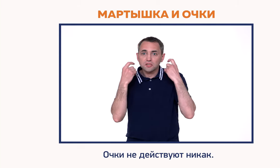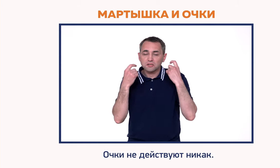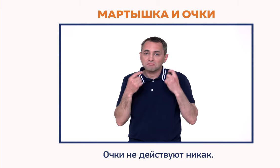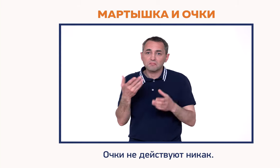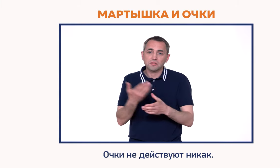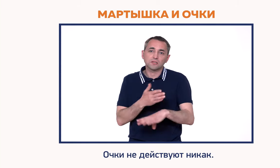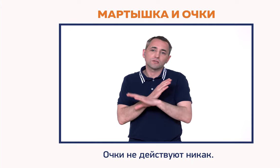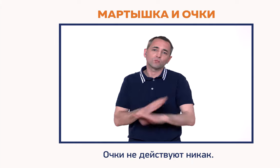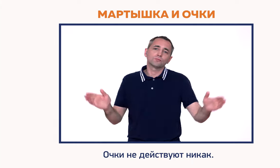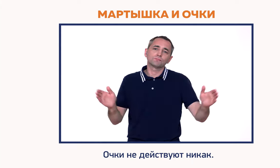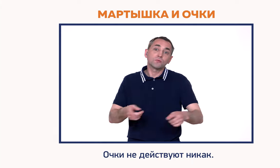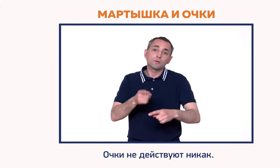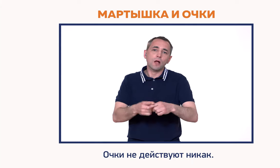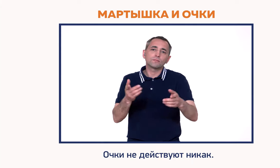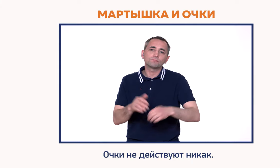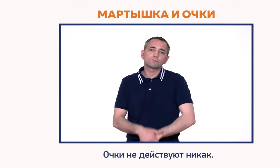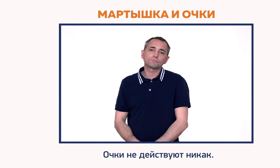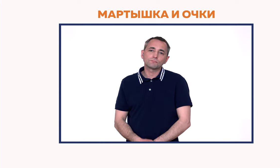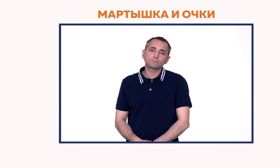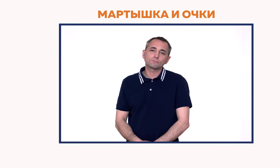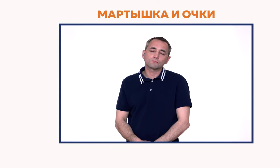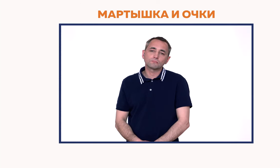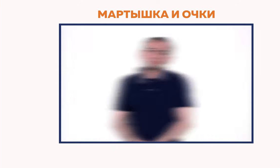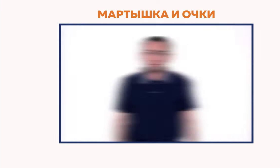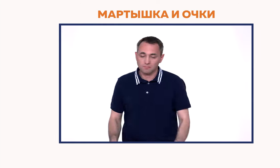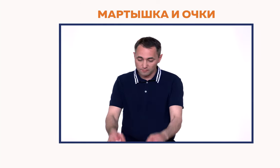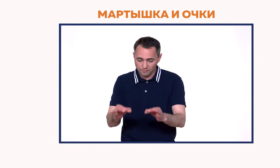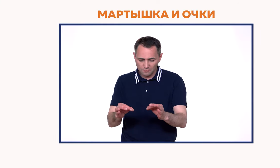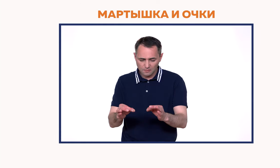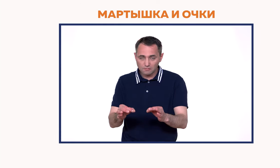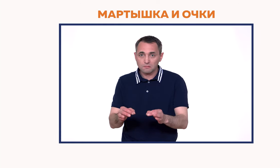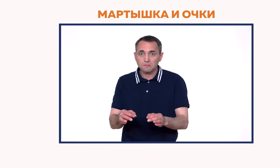Очки не действуют никак.